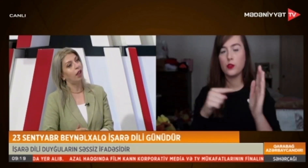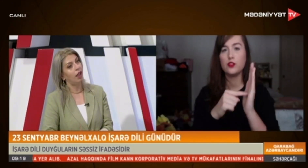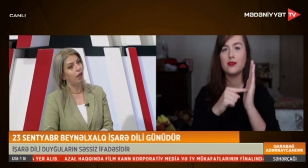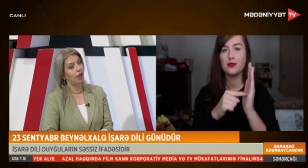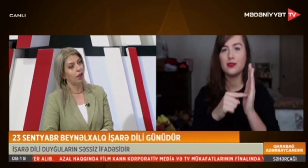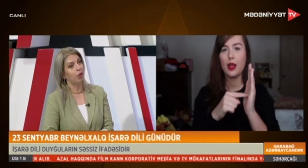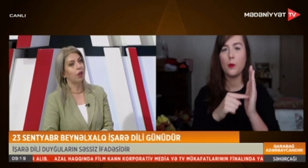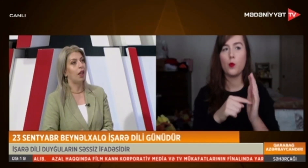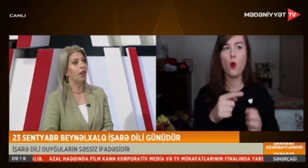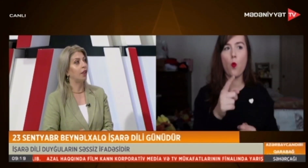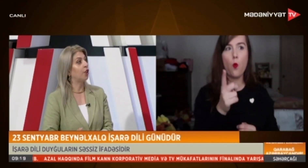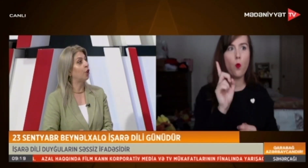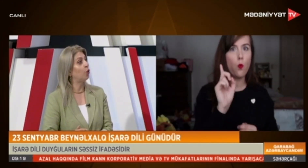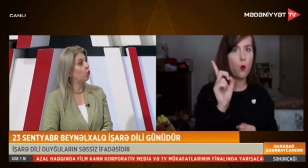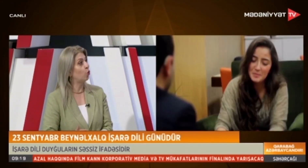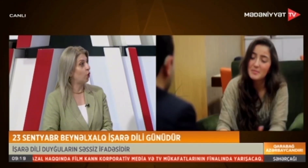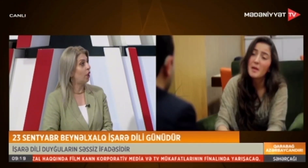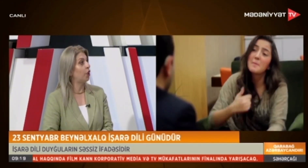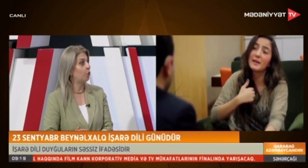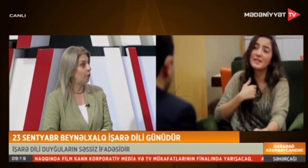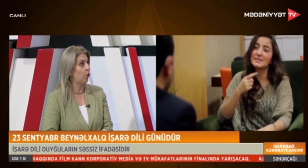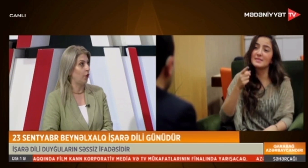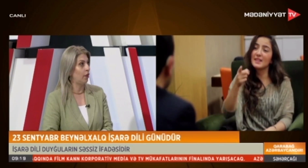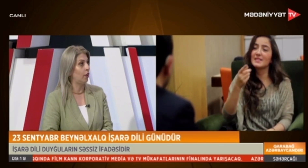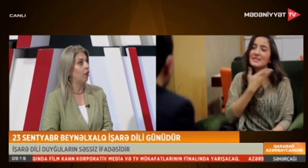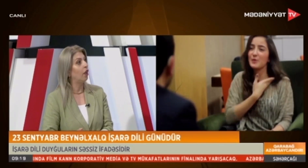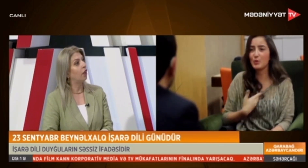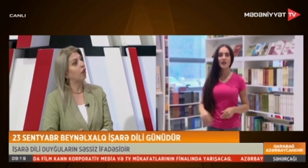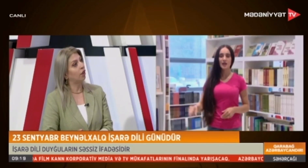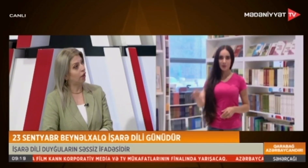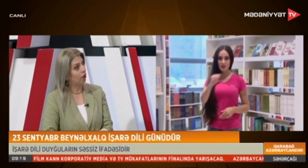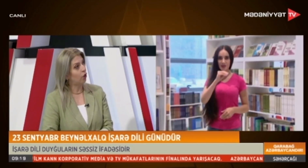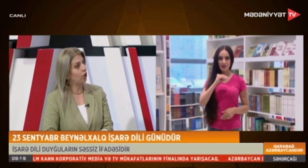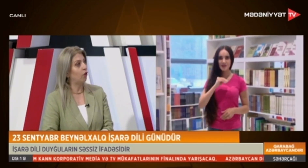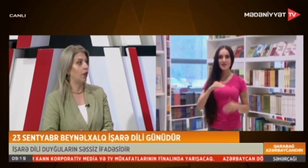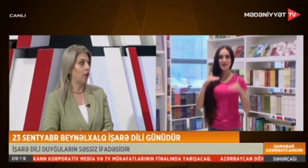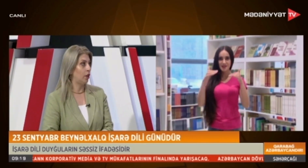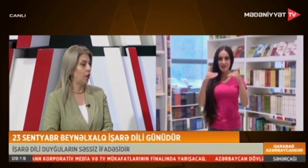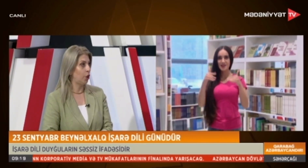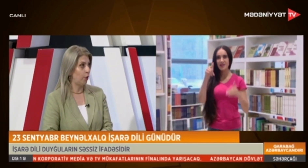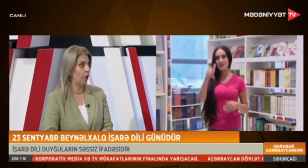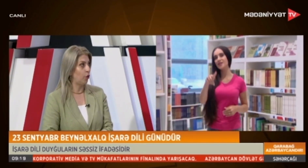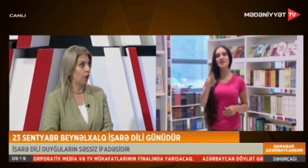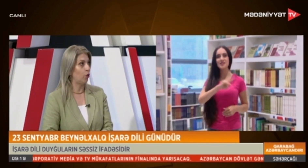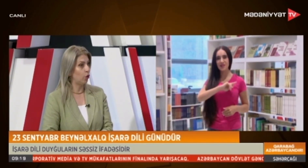ailə var ki, bir ailədə 2-3 uşaq eşitmə məhdudiyyətlidir. Ata-ana danışır, övladlar isə eşitmə məhdudiyyətli olduğu